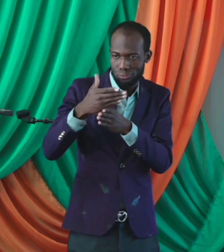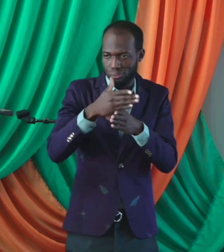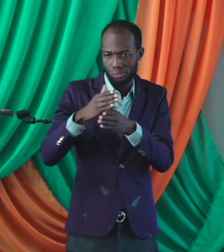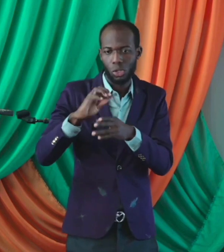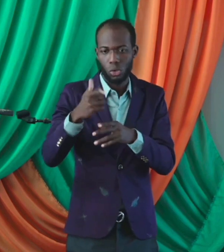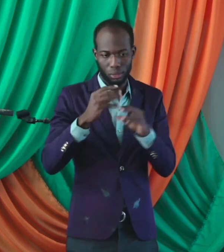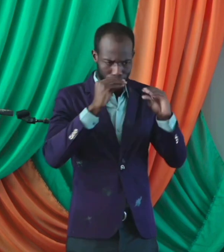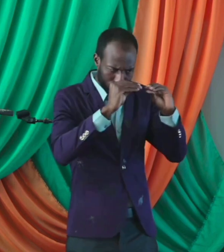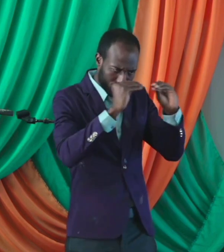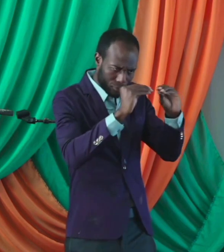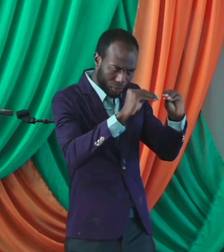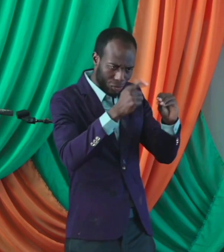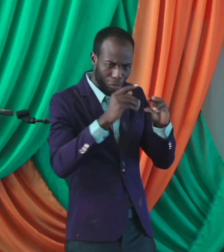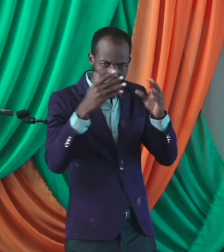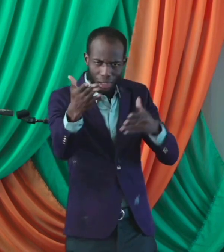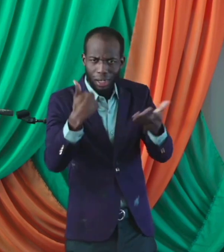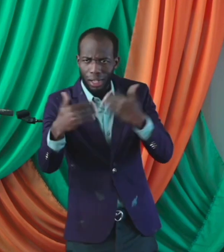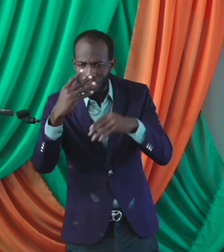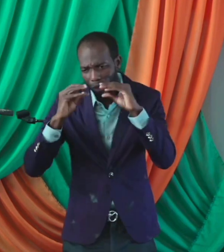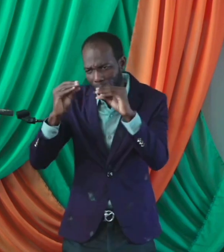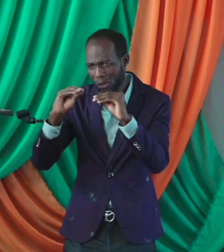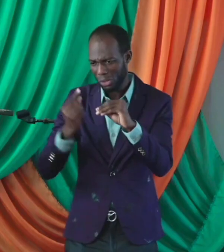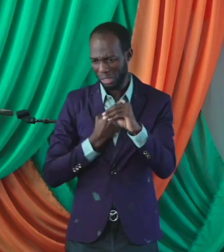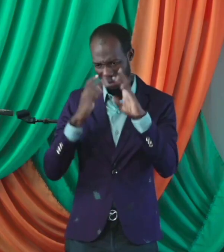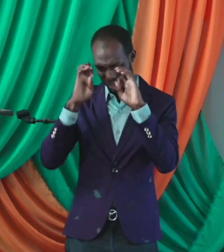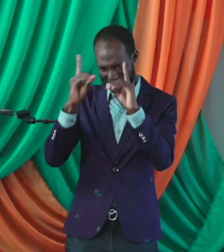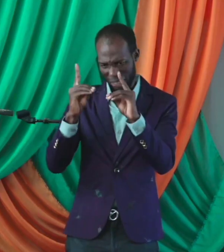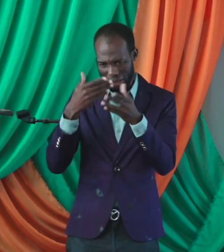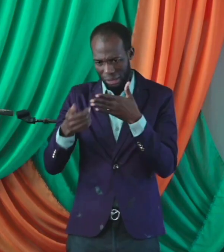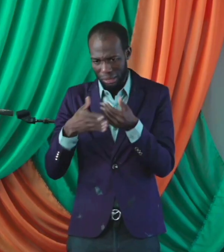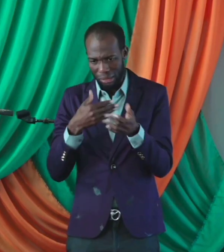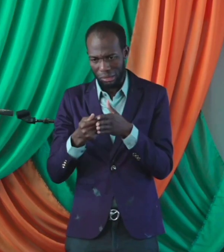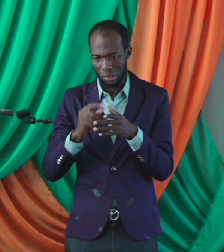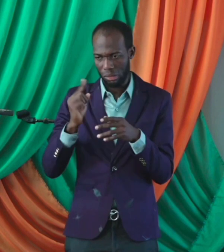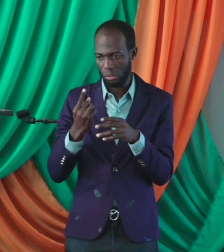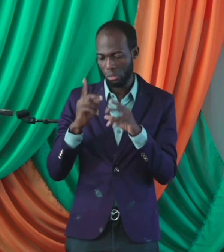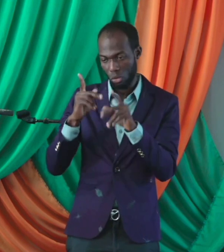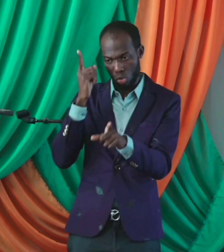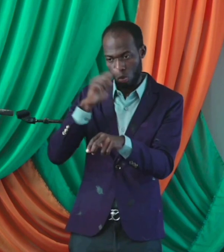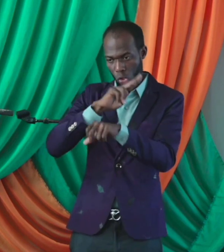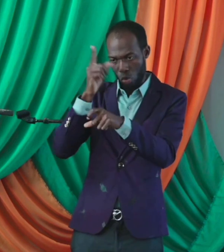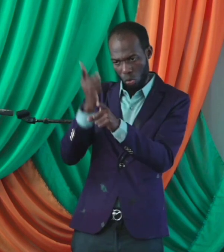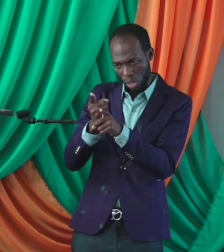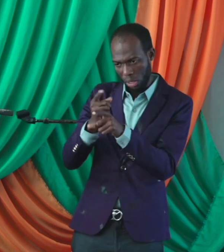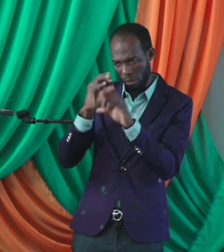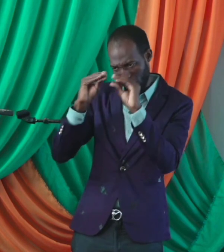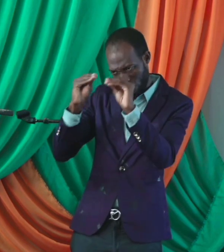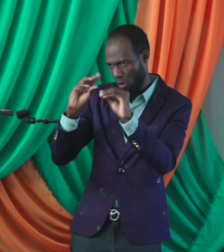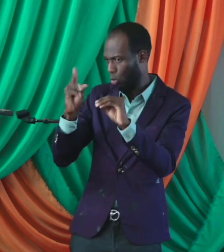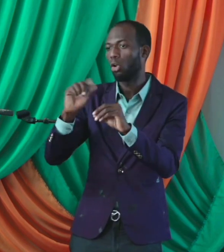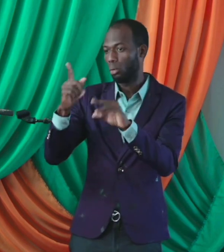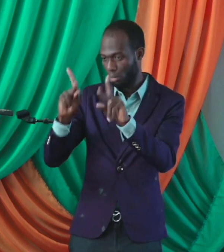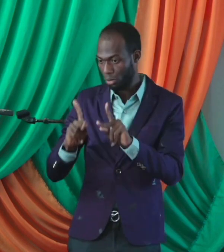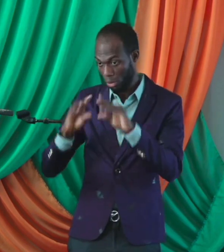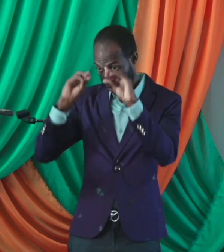nous, l'autre, par une bonne formation, pas quitter que l'éducation timide son monde ordinaire qui n'a pas de formation qu'a fait, handicapé, qui a plus formé, l'autre